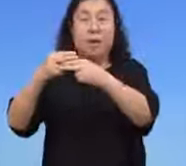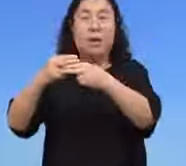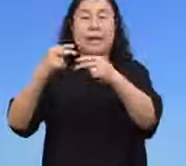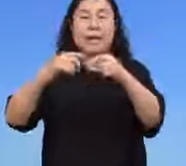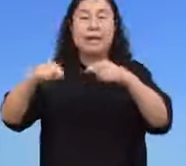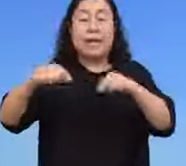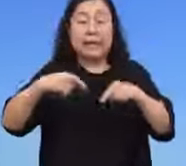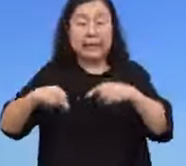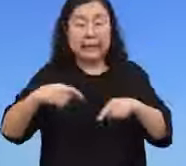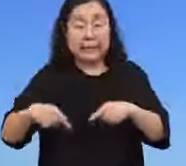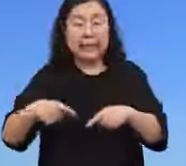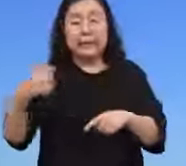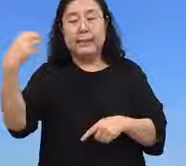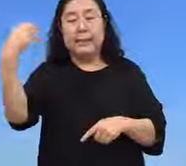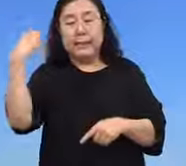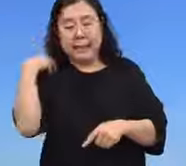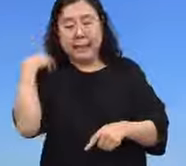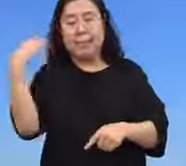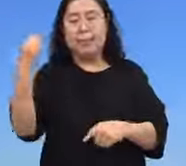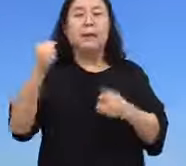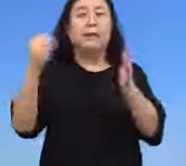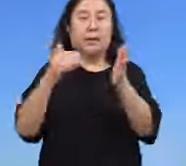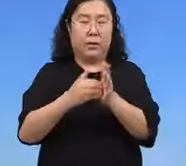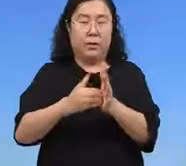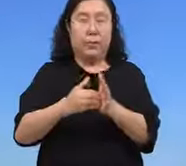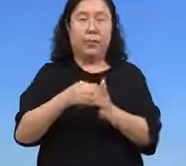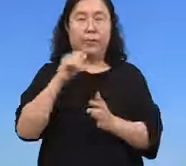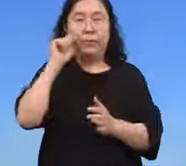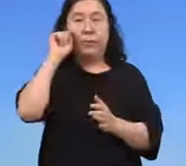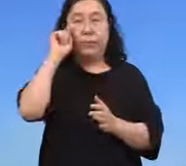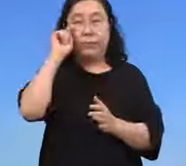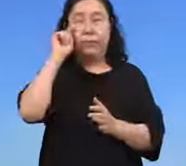제 생각의 발상을 깨트리는 한 문장이었습니다.